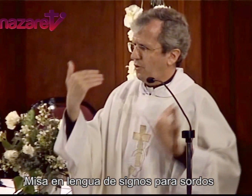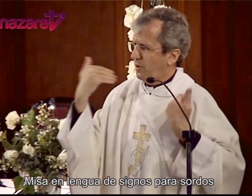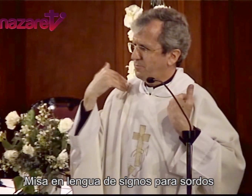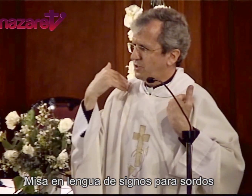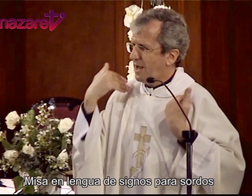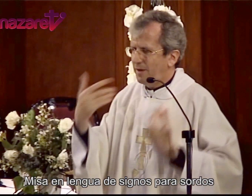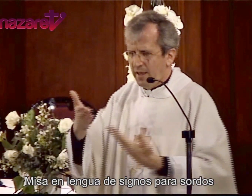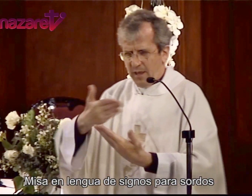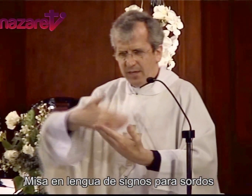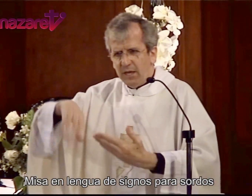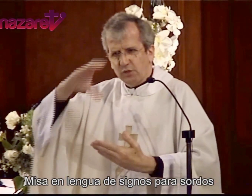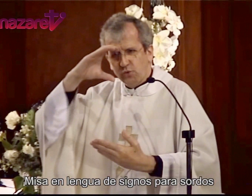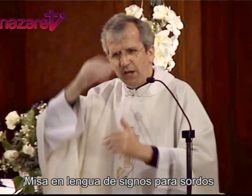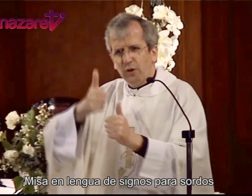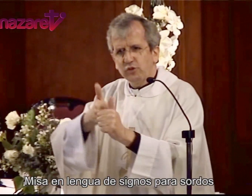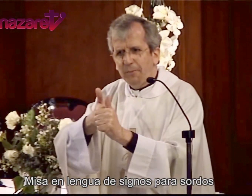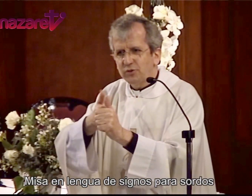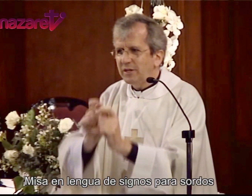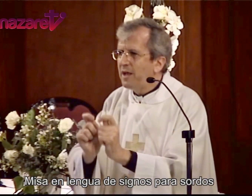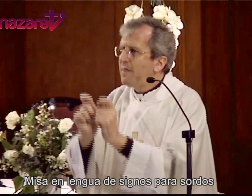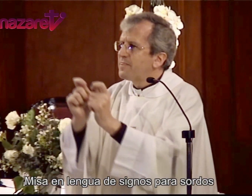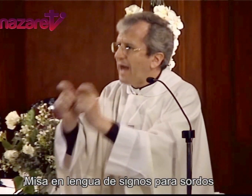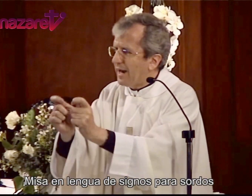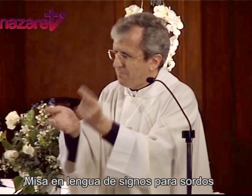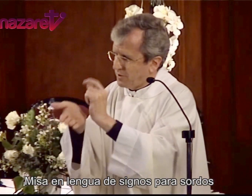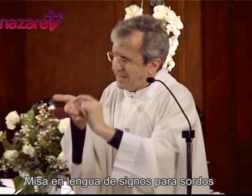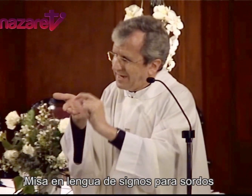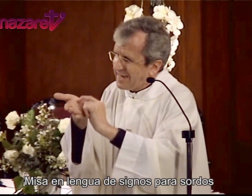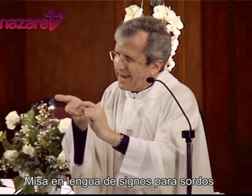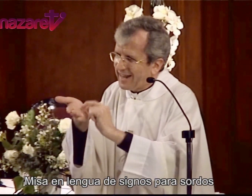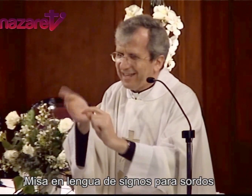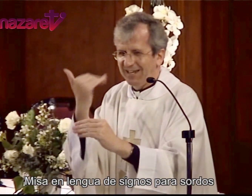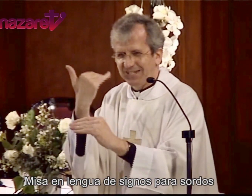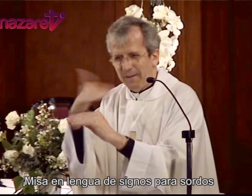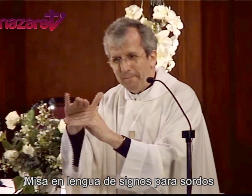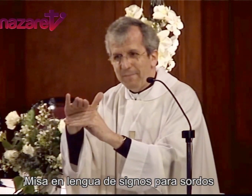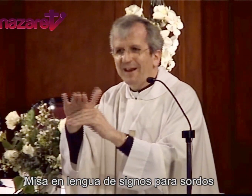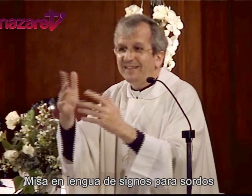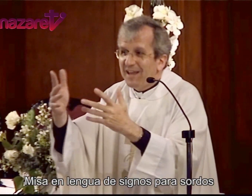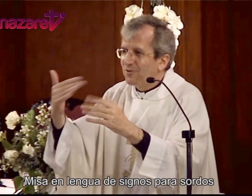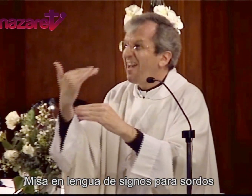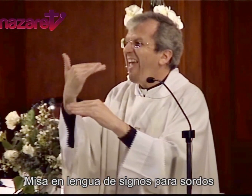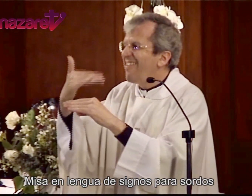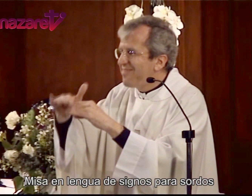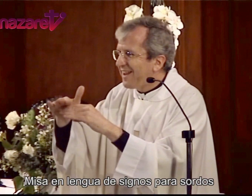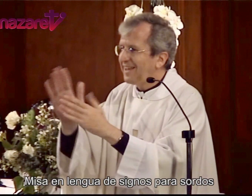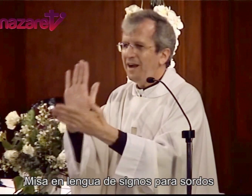Como responsable Y escuchando A los apóstoles Dar Pues en esa carta En esta primera Diríamos Encíclica